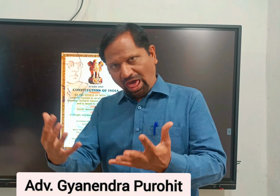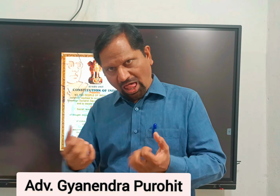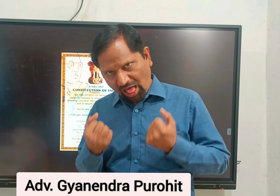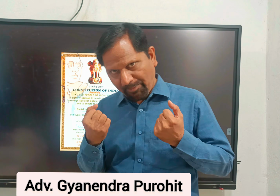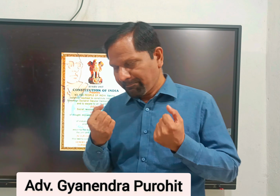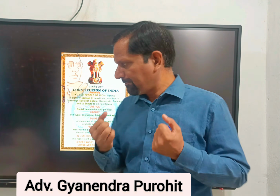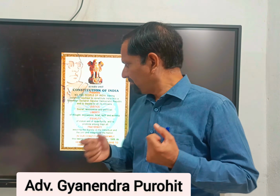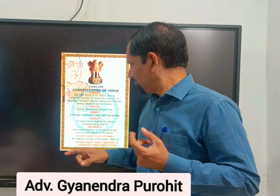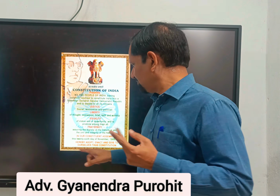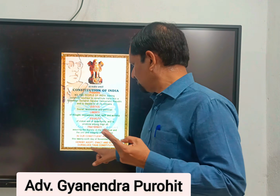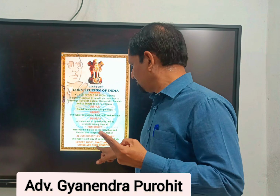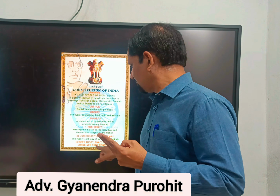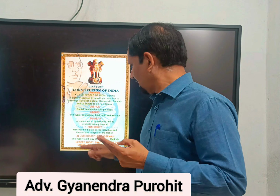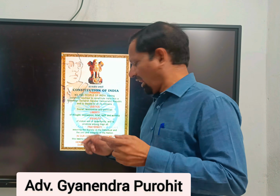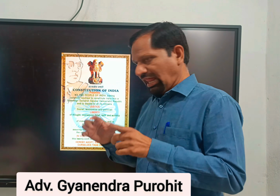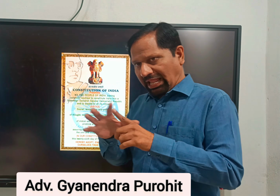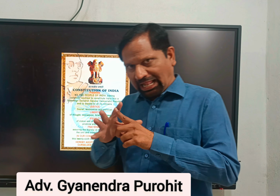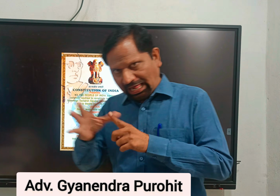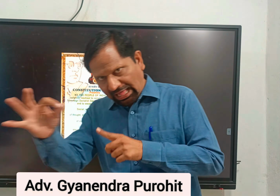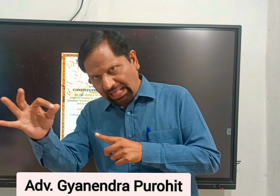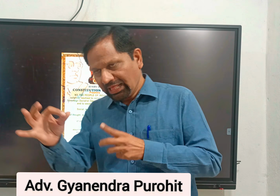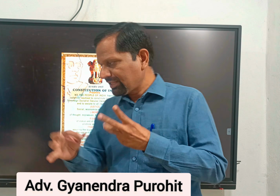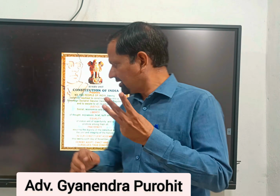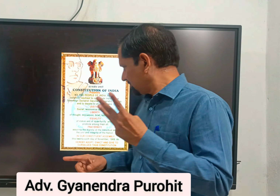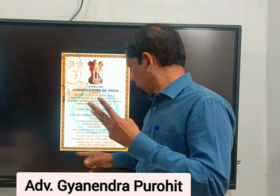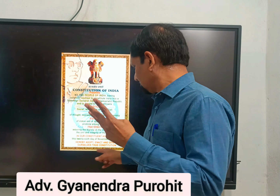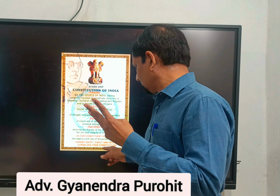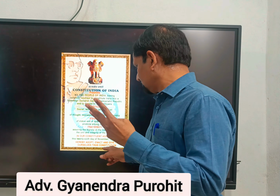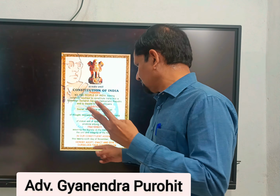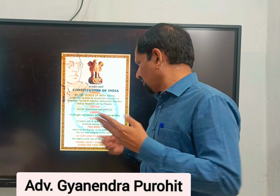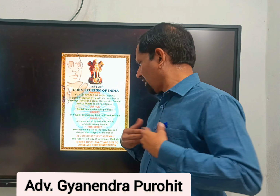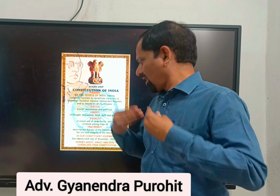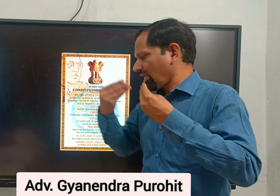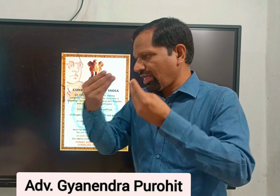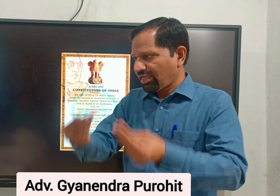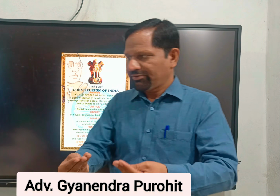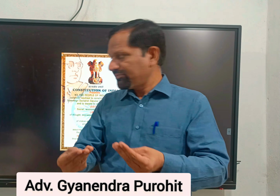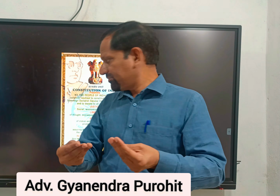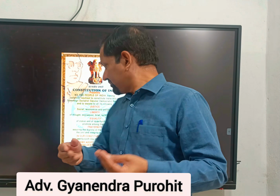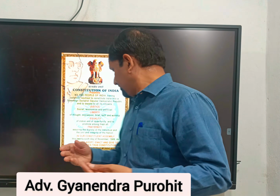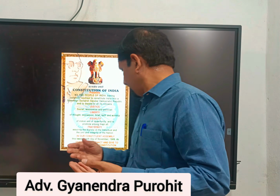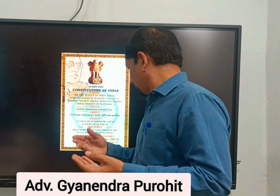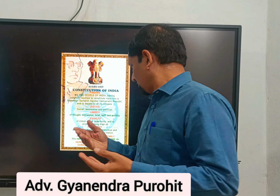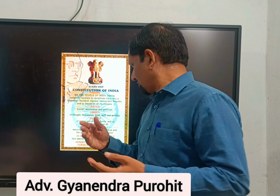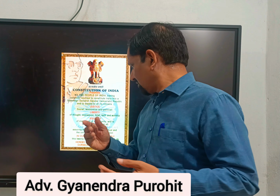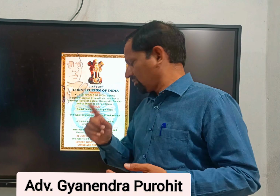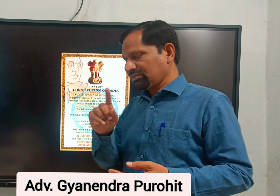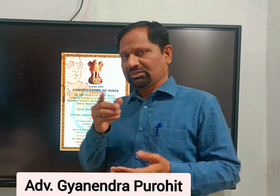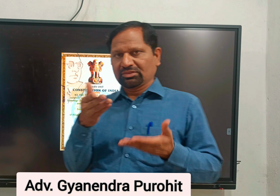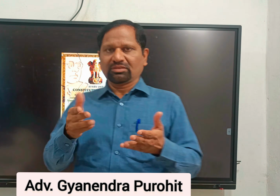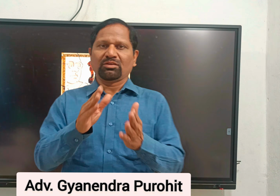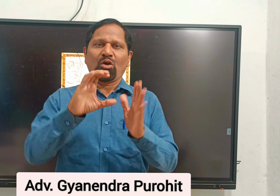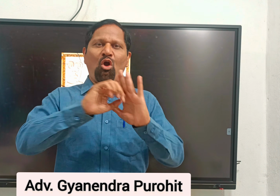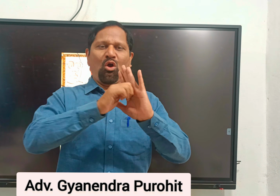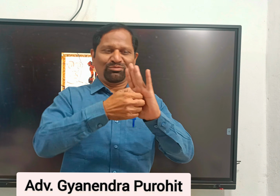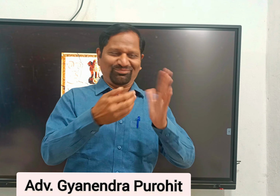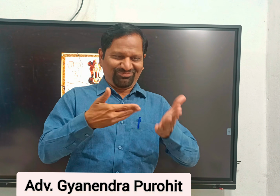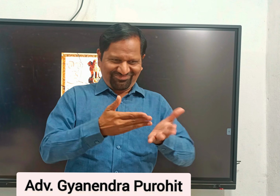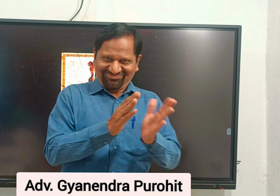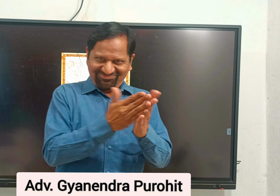बताती है कि 26 नवंबर 1949 को हमने इसको एडॉप्ट किया, फिर इसकी इनेक्टमेंट, इम्प्लीमेंटेशन, और